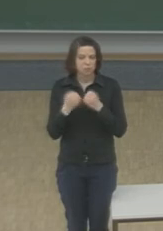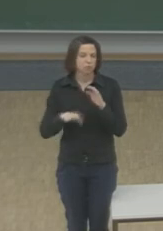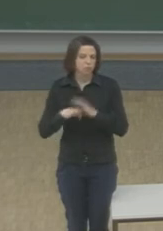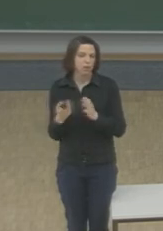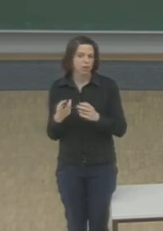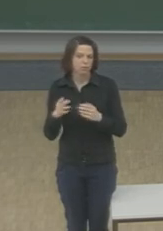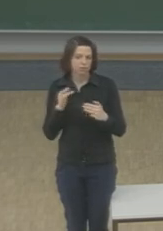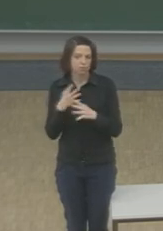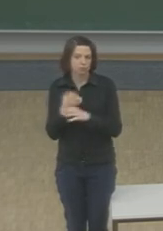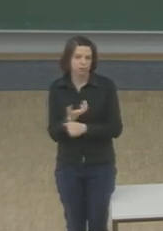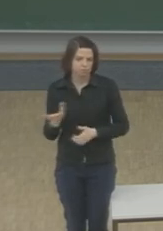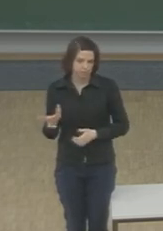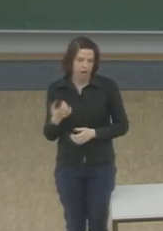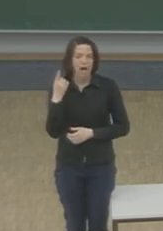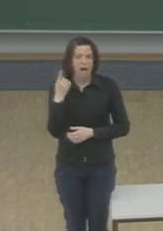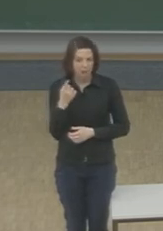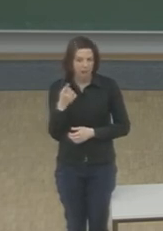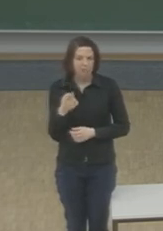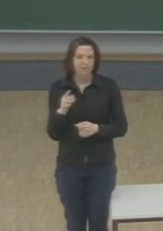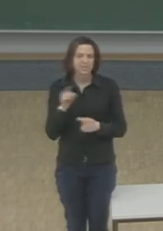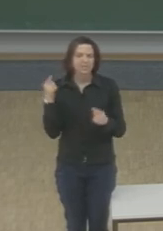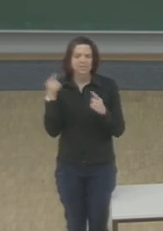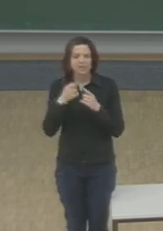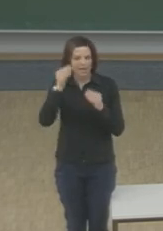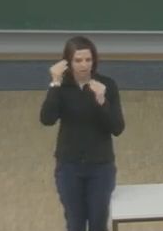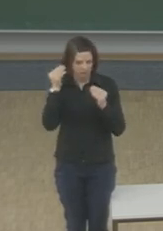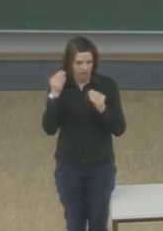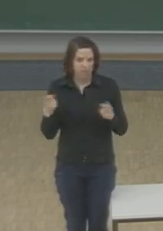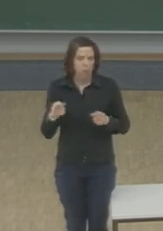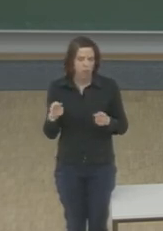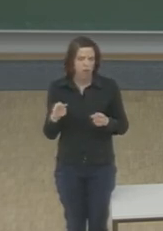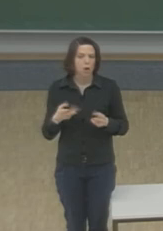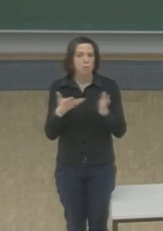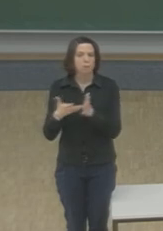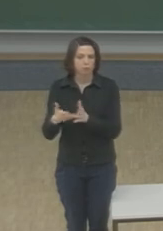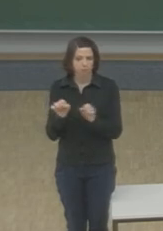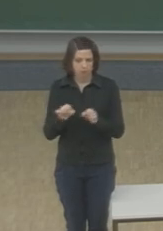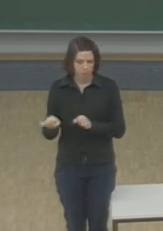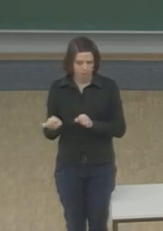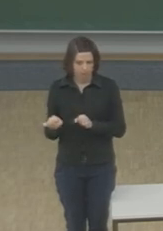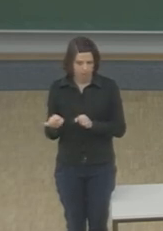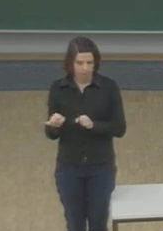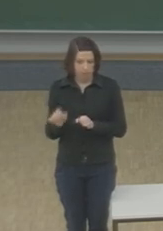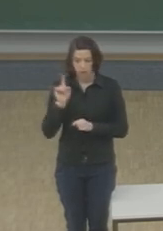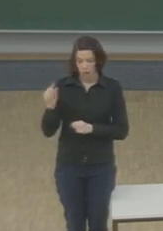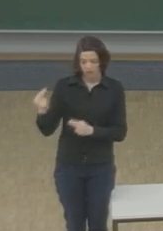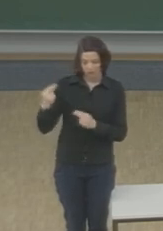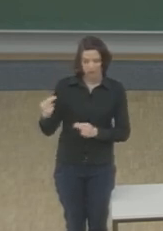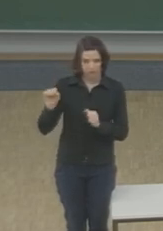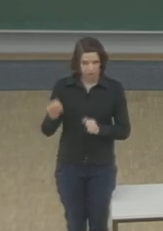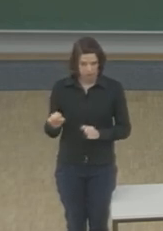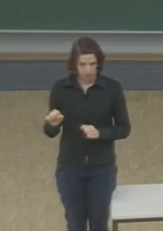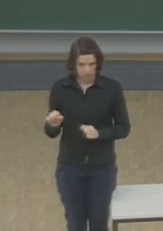Allerdings hat es diese Unterscheidung von nicht direkt wahrnehmen oder überprüfbarer Kompetenz und nach außen sichtbarer, kontext-